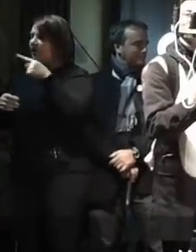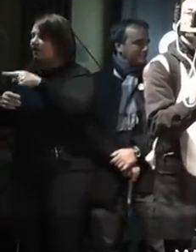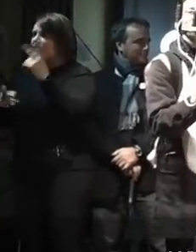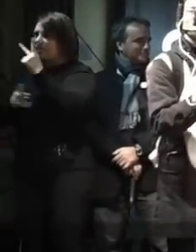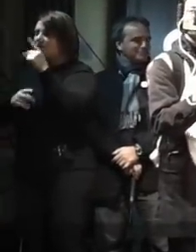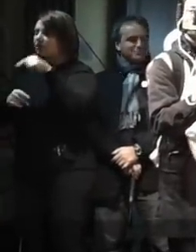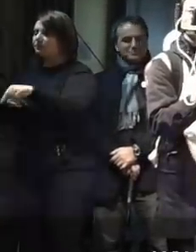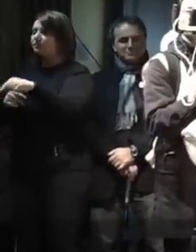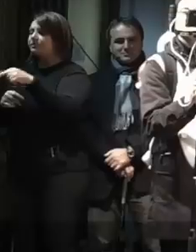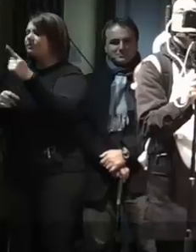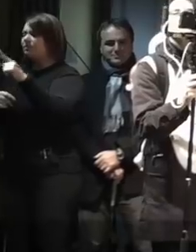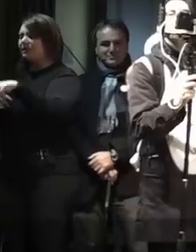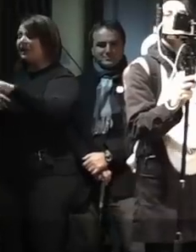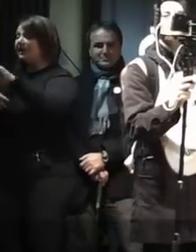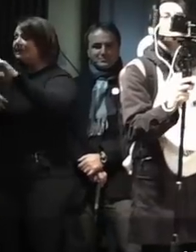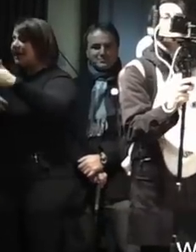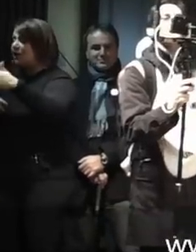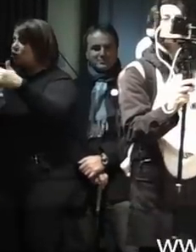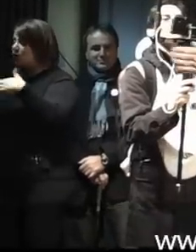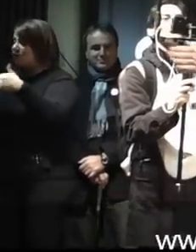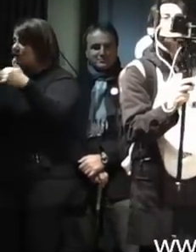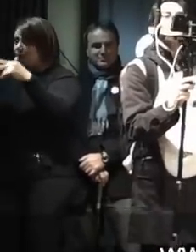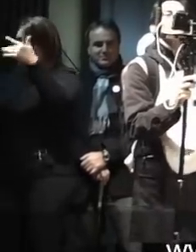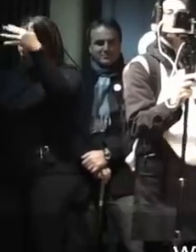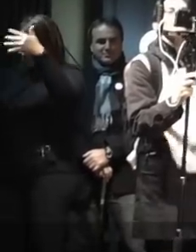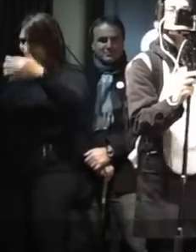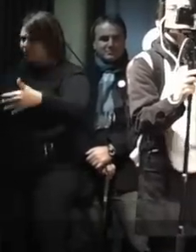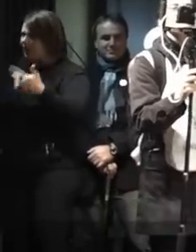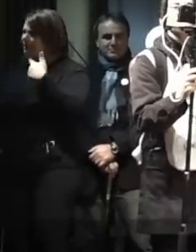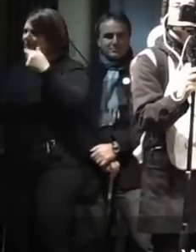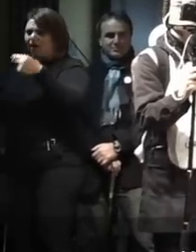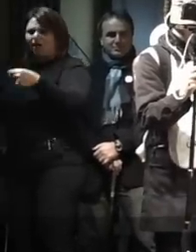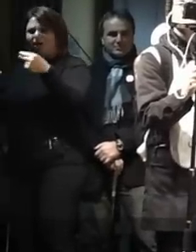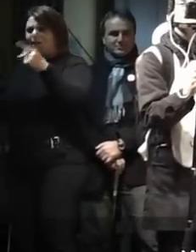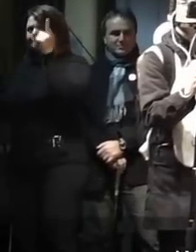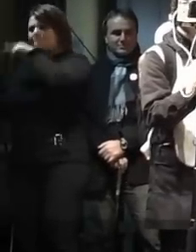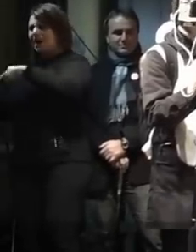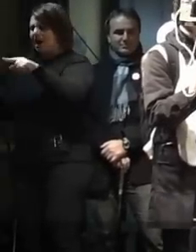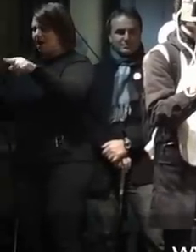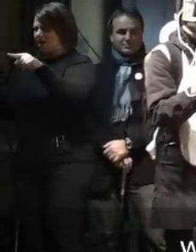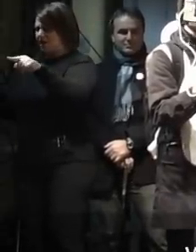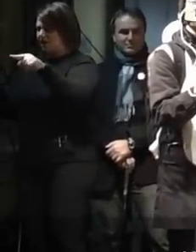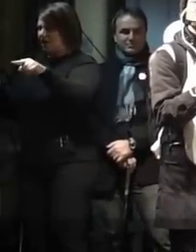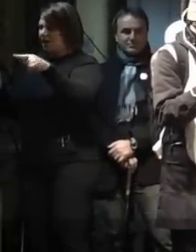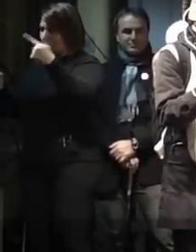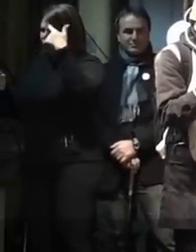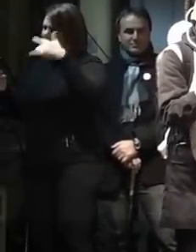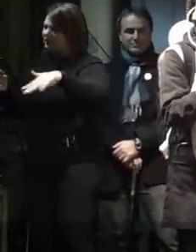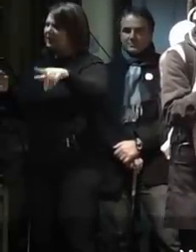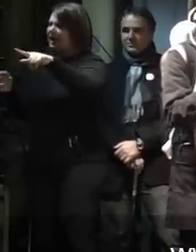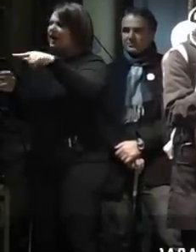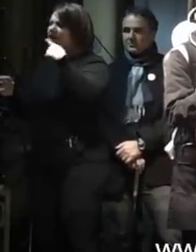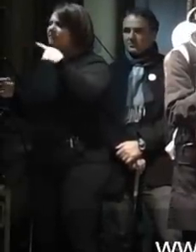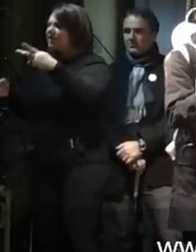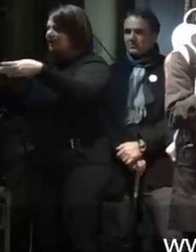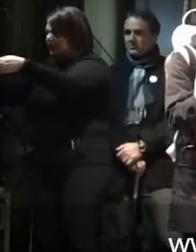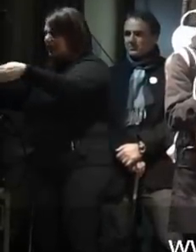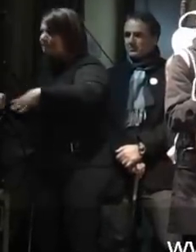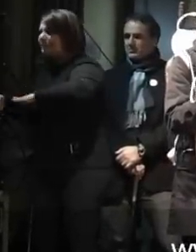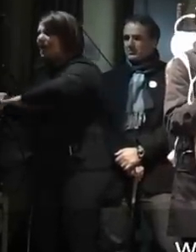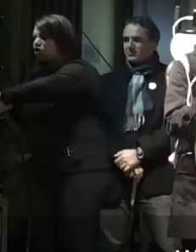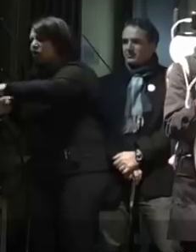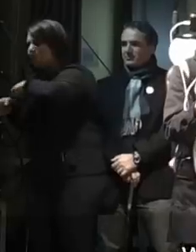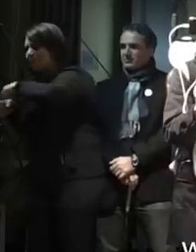un terzo del nostro PIL sono i lavori fatti male, e lo sapete bene voi, gli asfalti, i marciapiedi, i